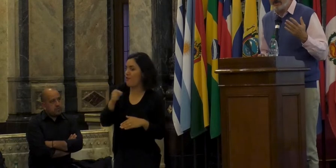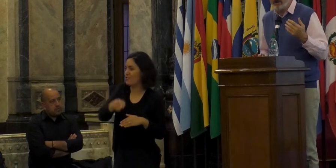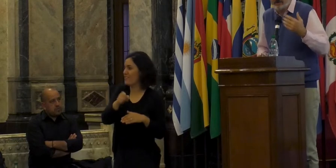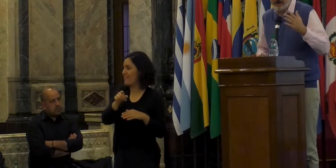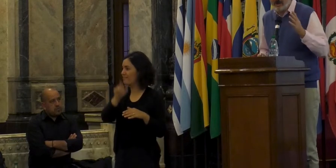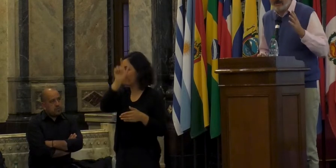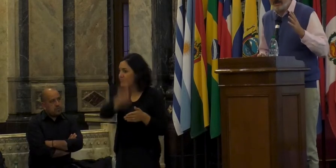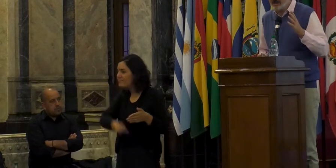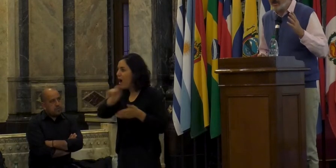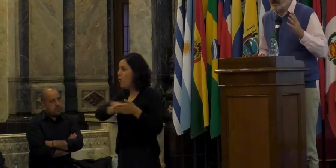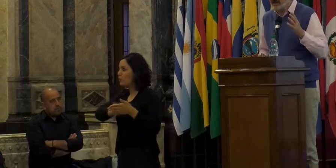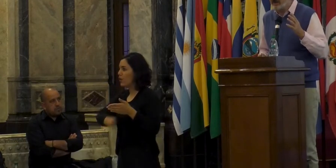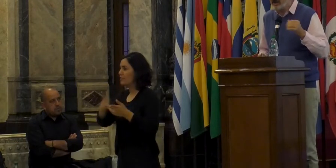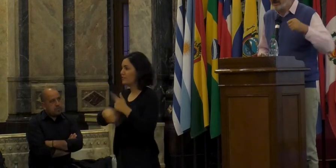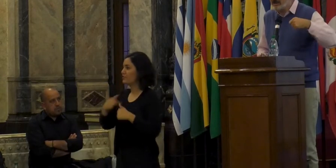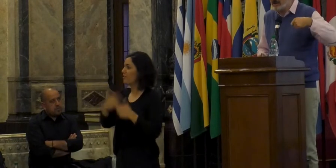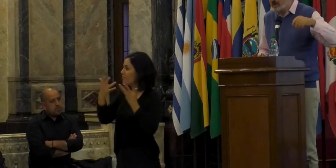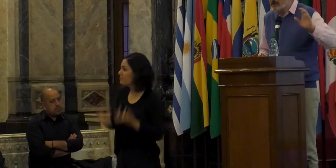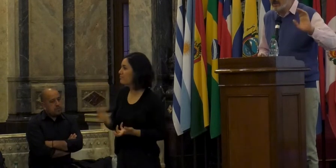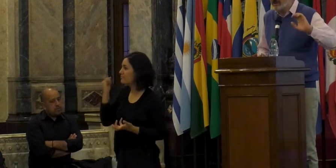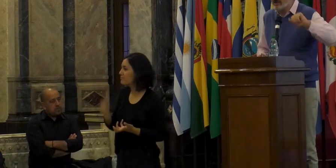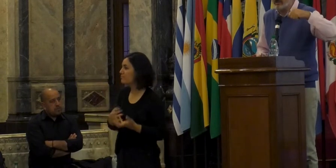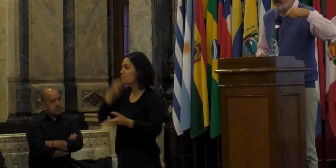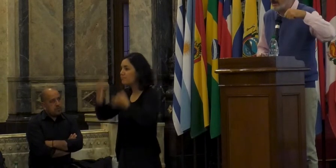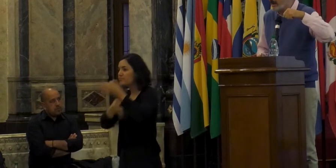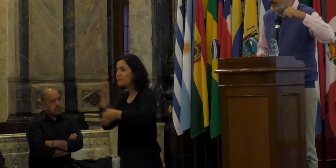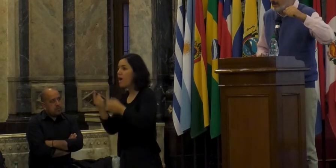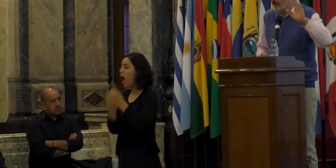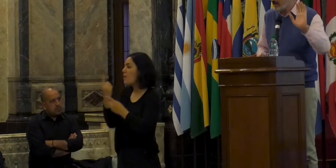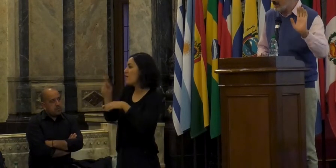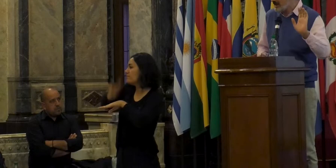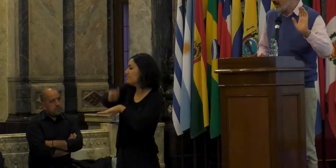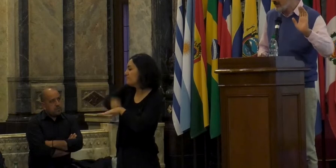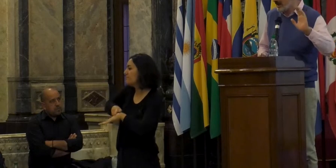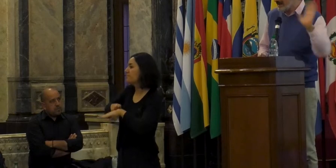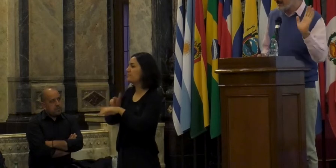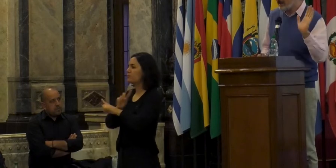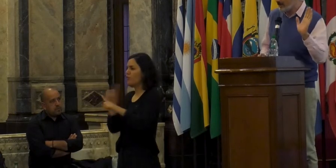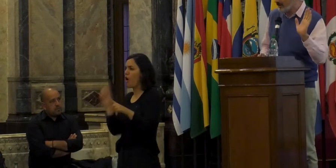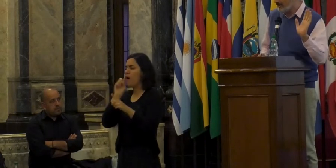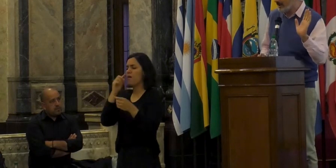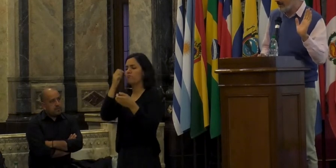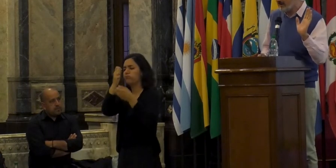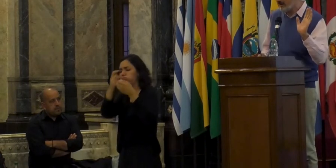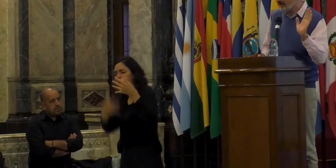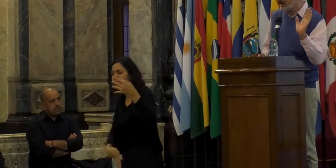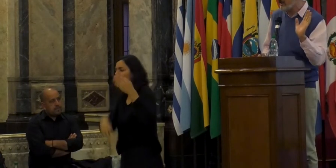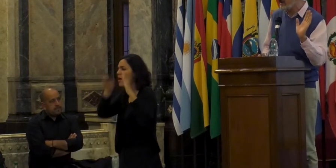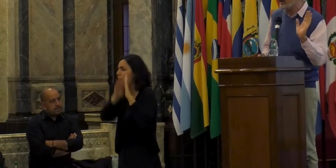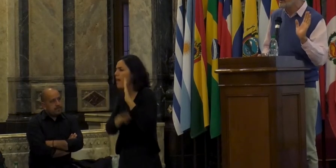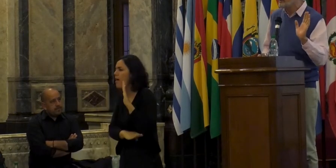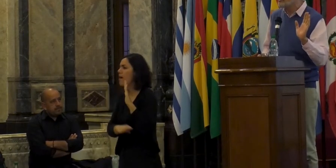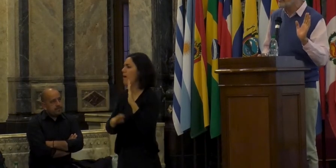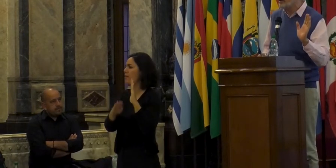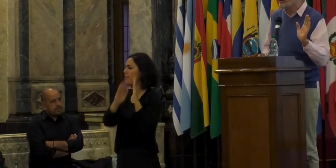eso. Sencillamente lo que quiero dar aquí es alguna sugerencia, no es una bibliometría ni una lista bibliográfica, Dios me